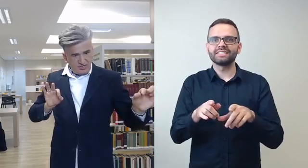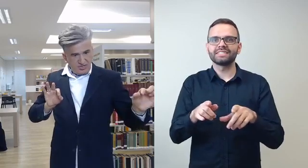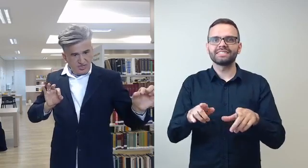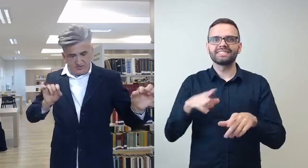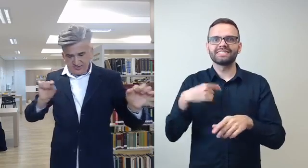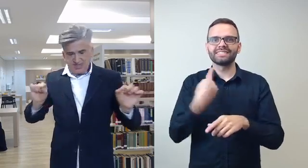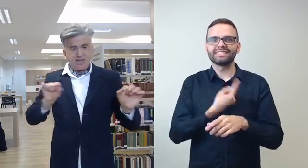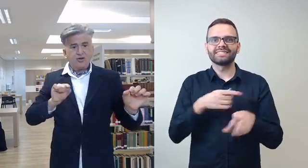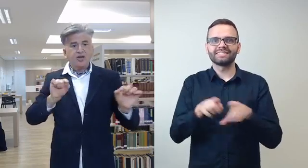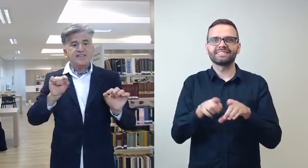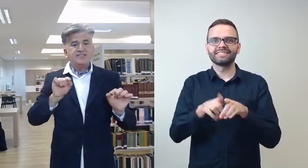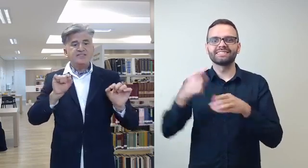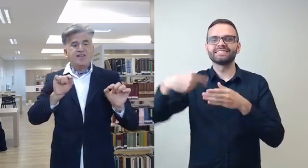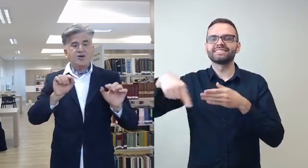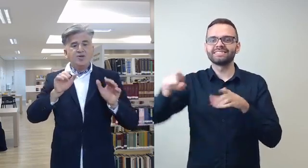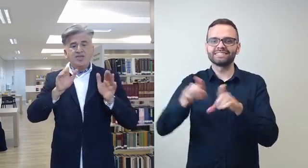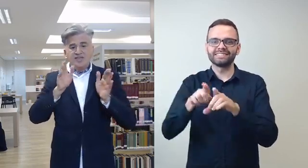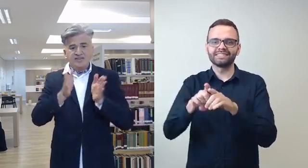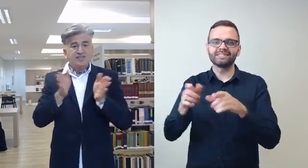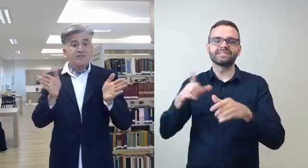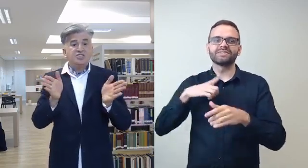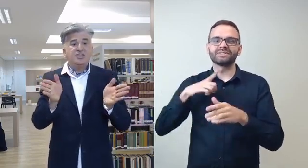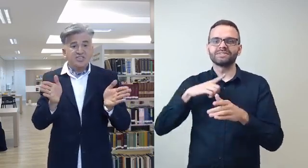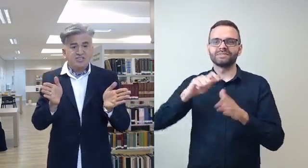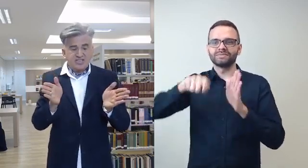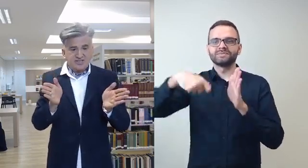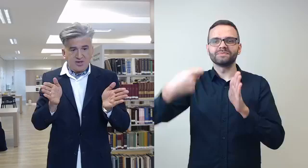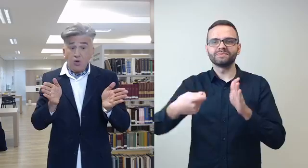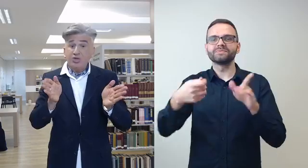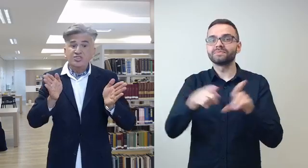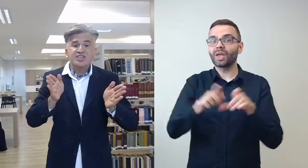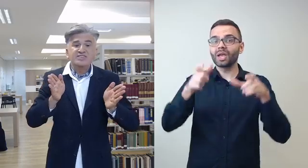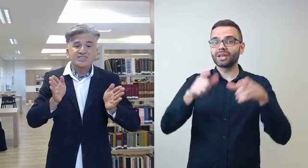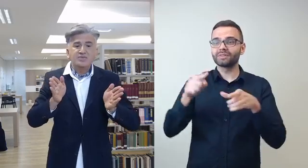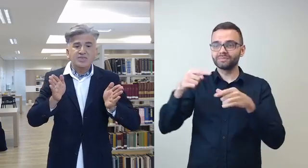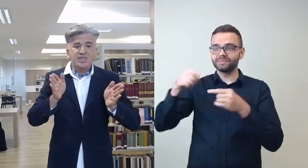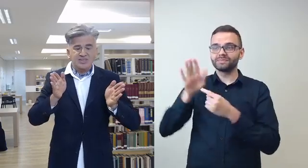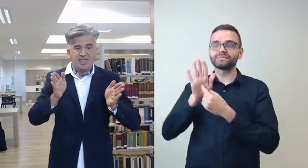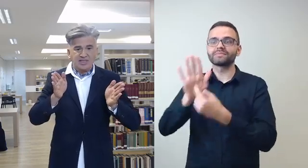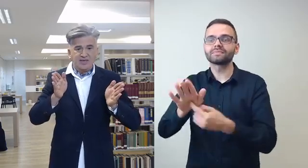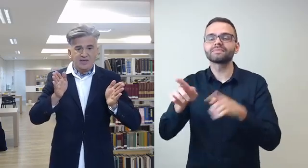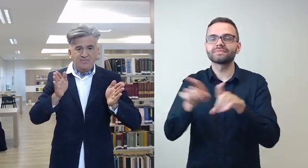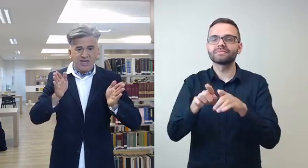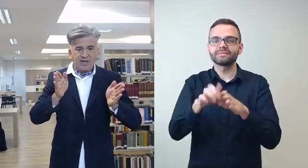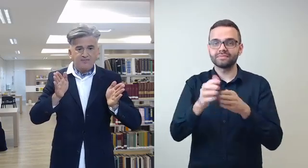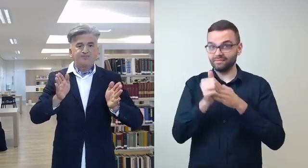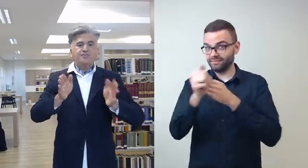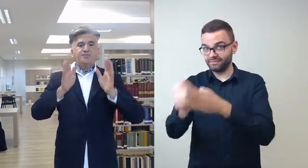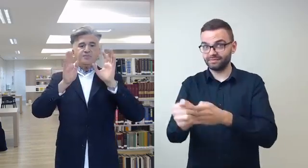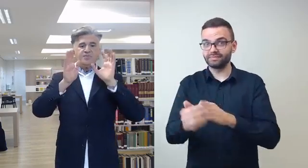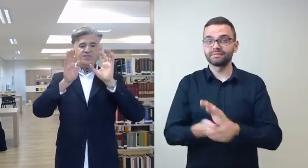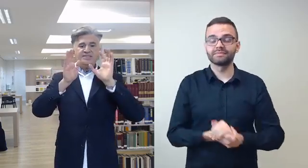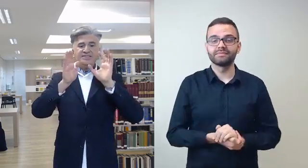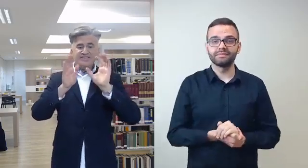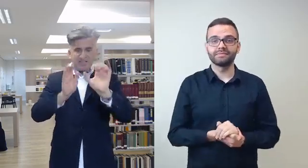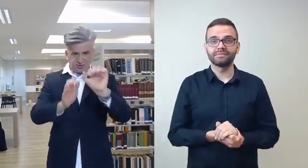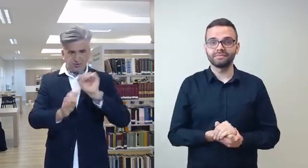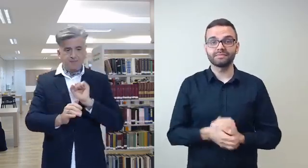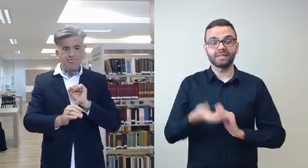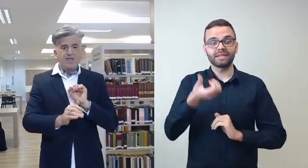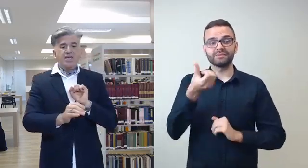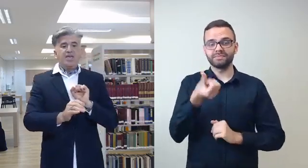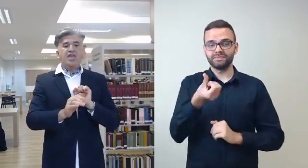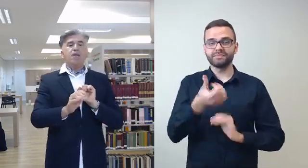onde. E você quer colocar esse sinal exatamente em que direção, ou que direção que ele tem, tá?